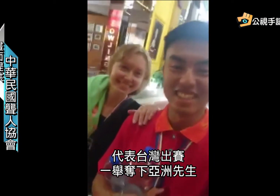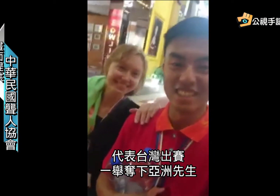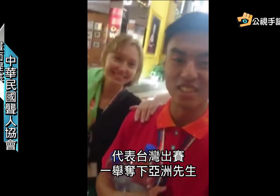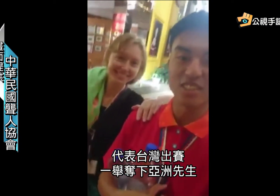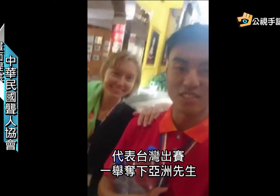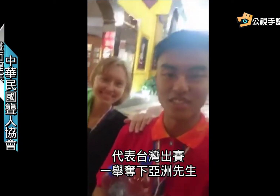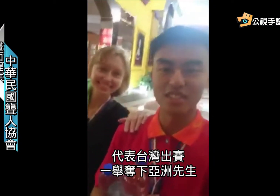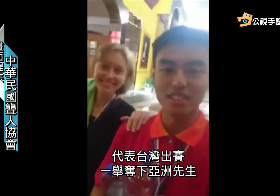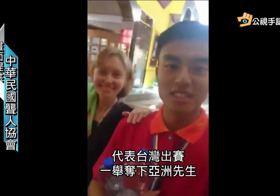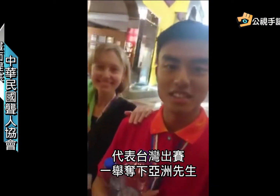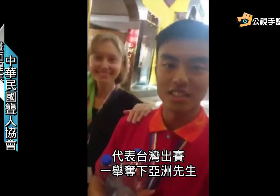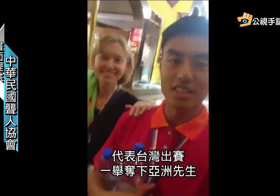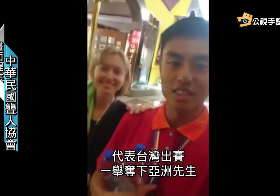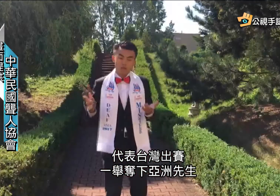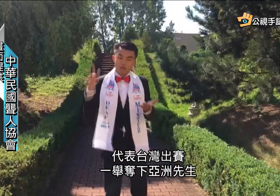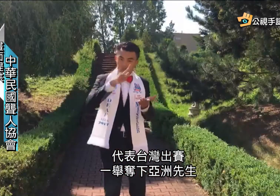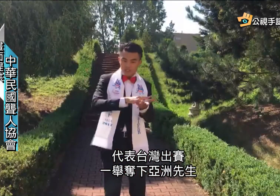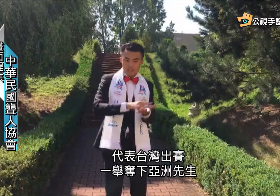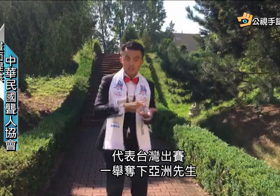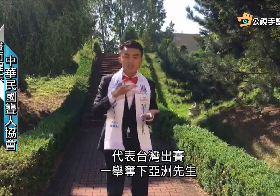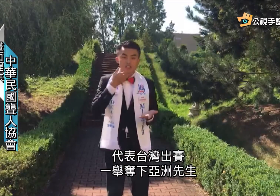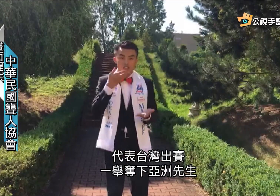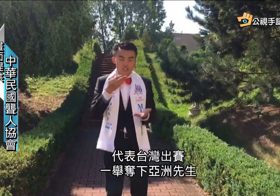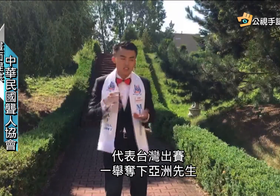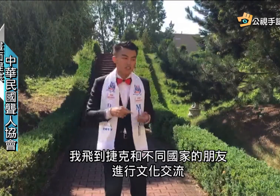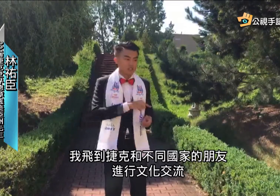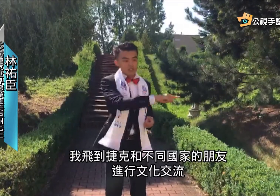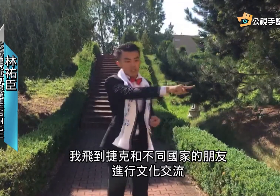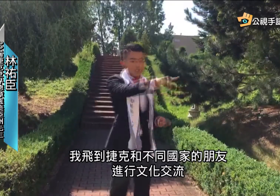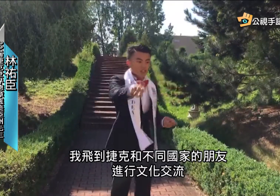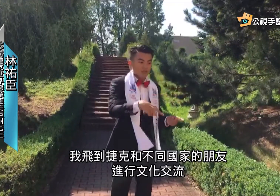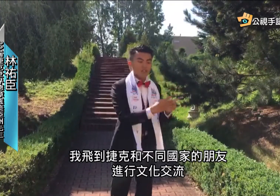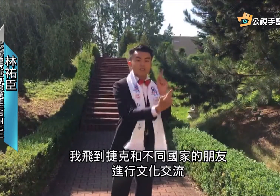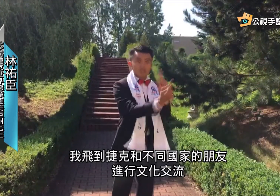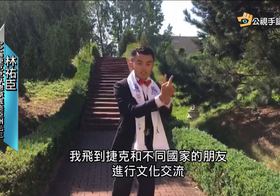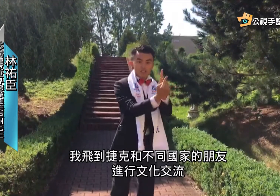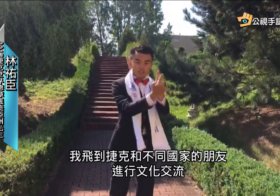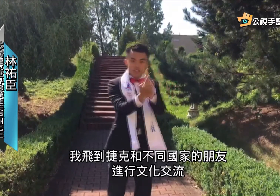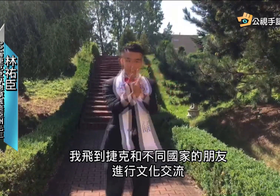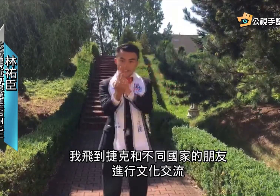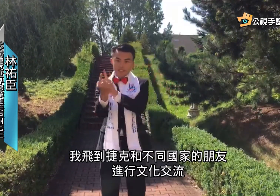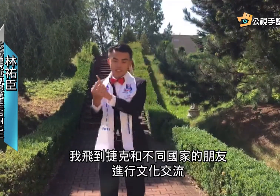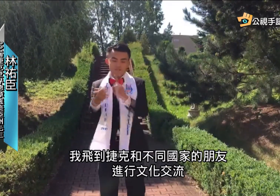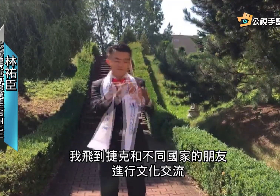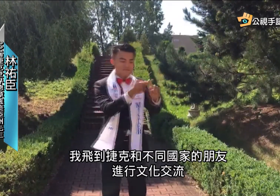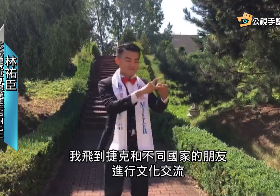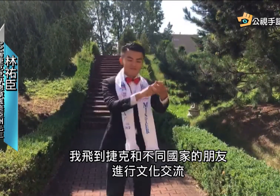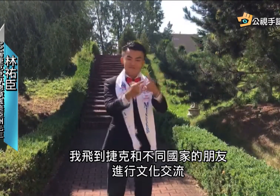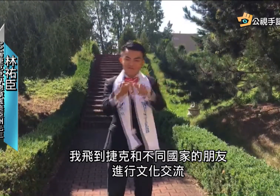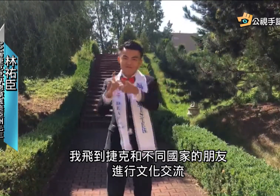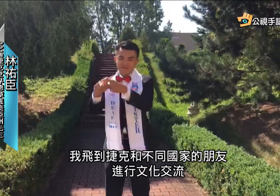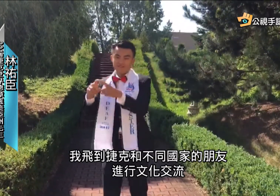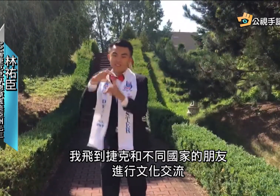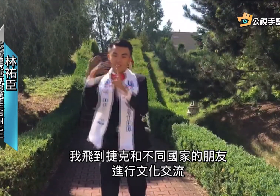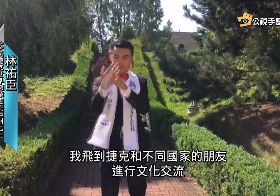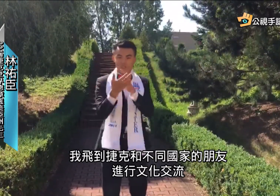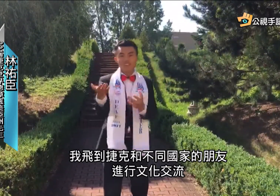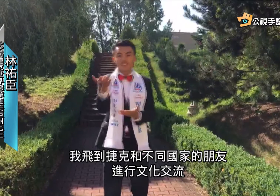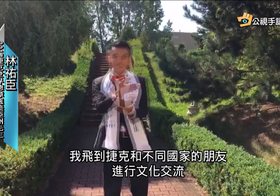夺下亚洲先生。 我飞到捷克，和不同国家的朋友进行文